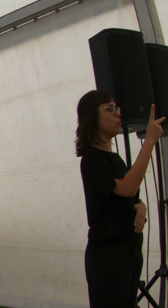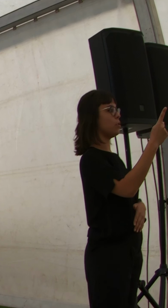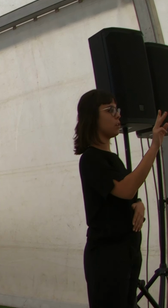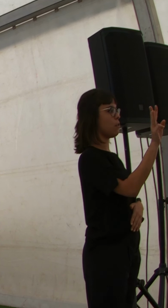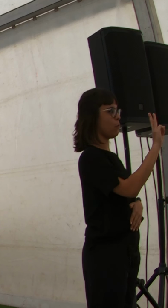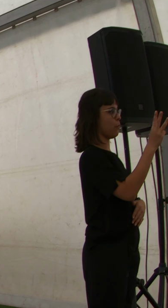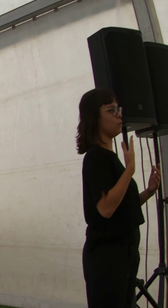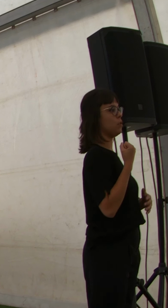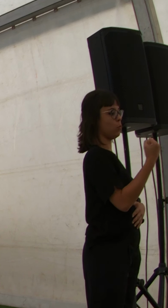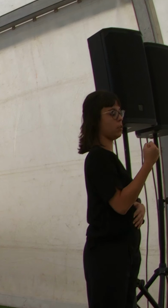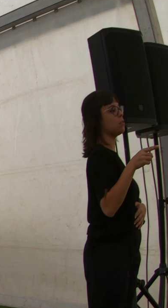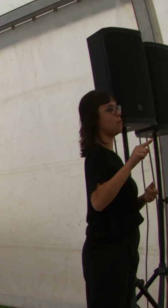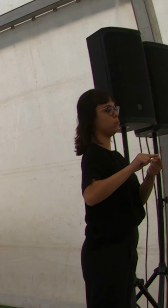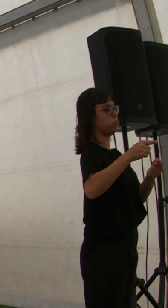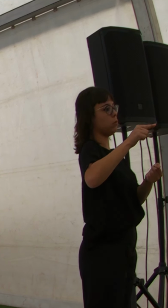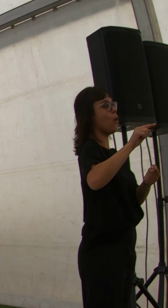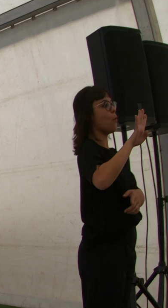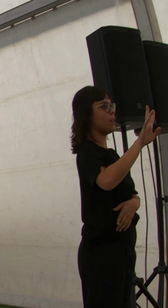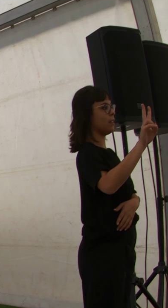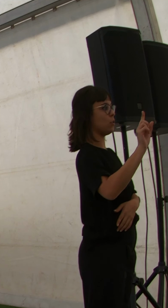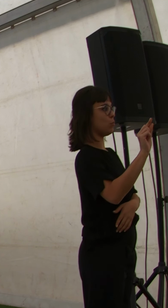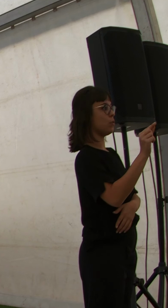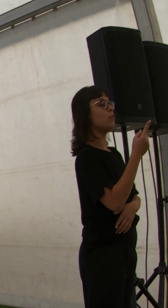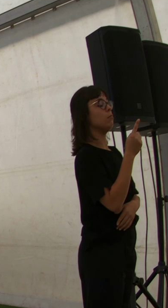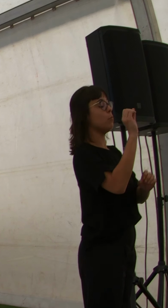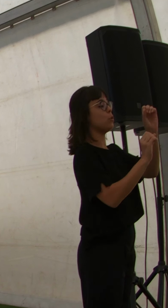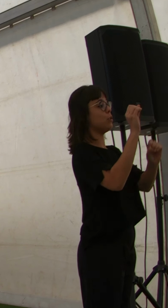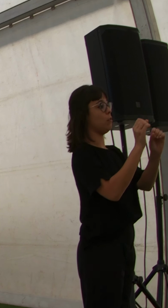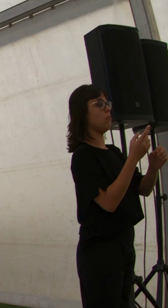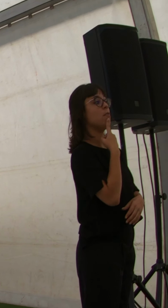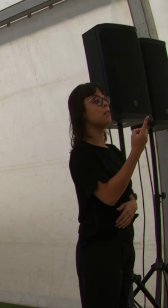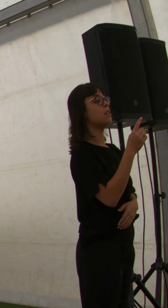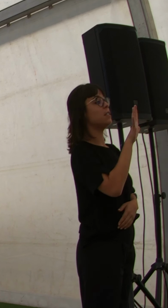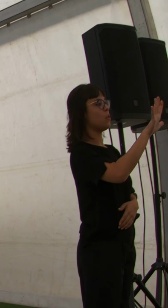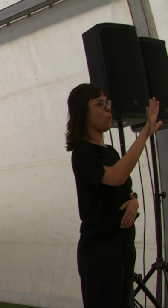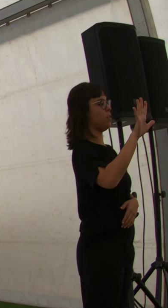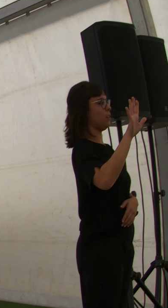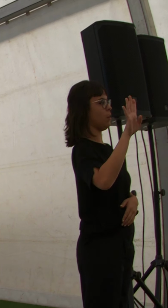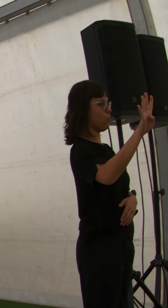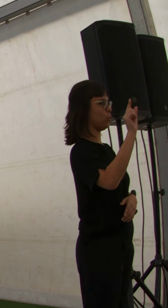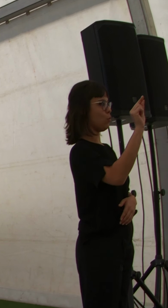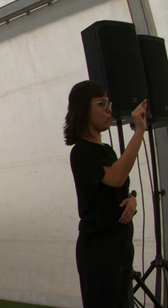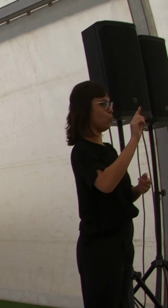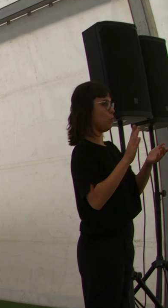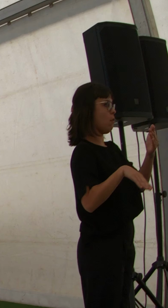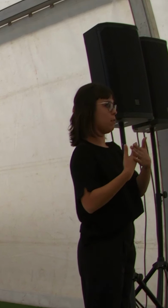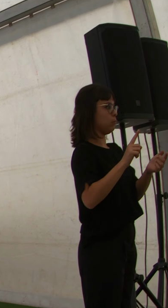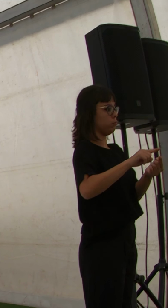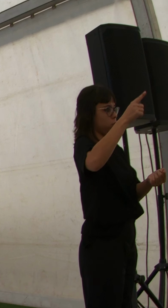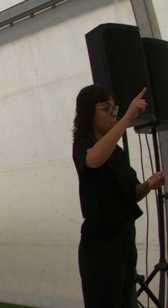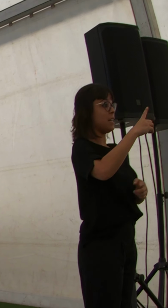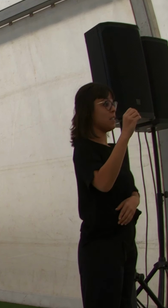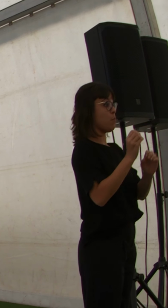y decía el angelito que le quedaban 54 minutos todavía para acabar de cargarse, ¿vale? Después de casi una hora